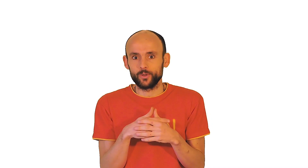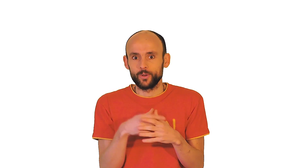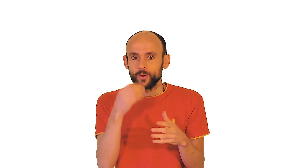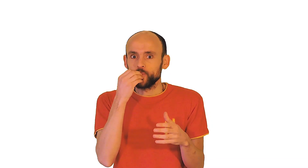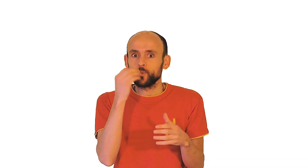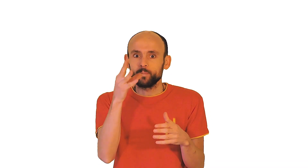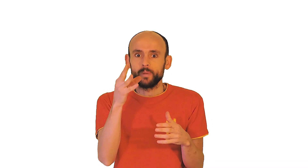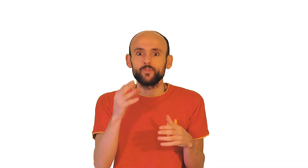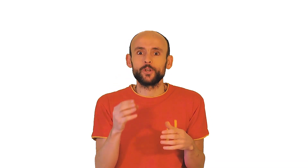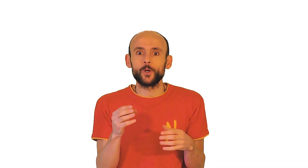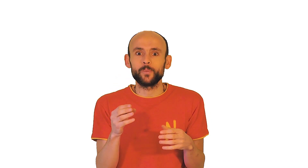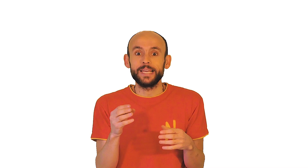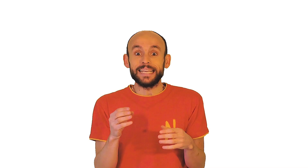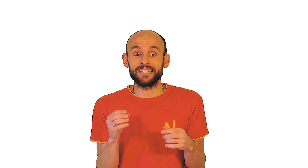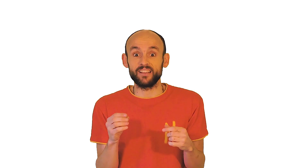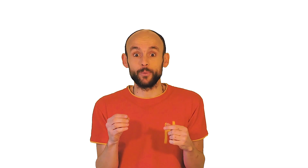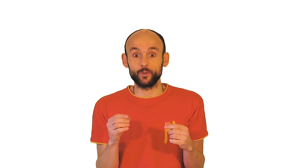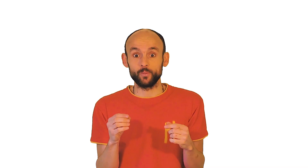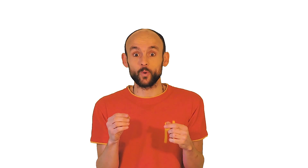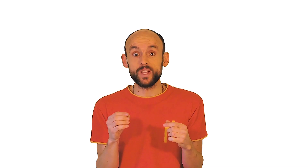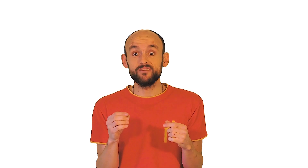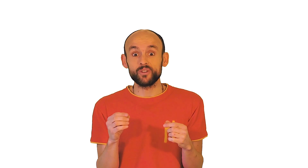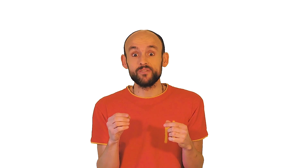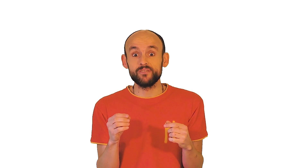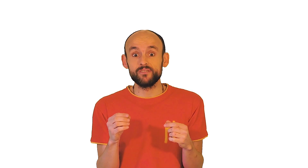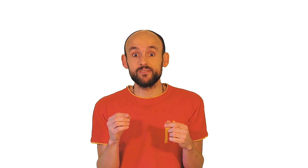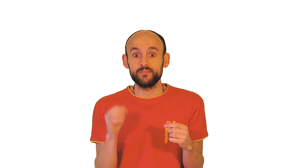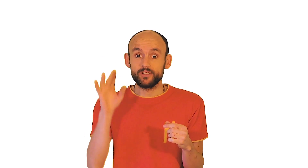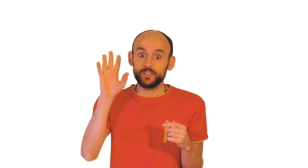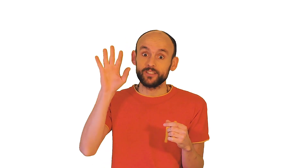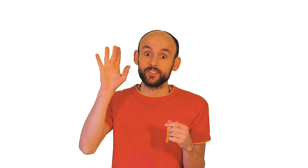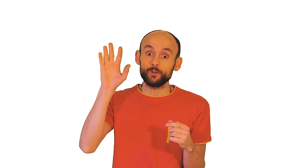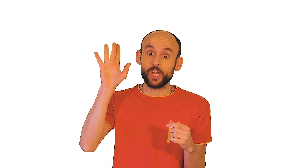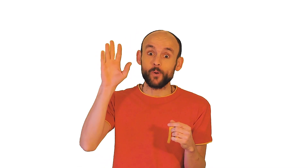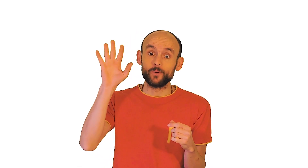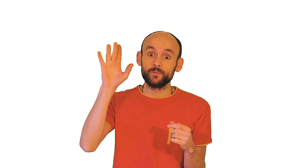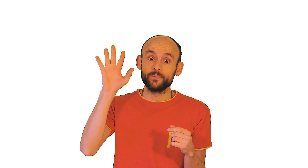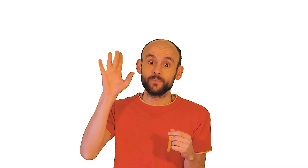de este cuento. Beso enorme y hasta el próximo cuento. Chau, chau.